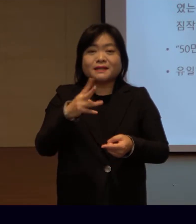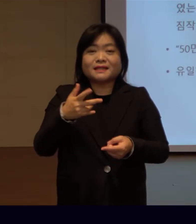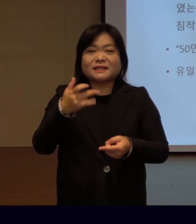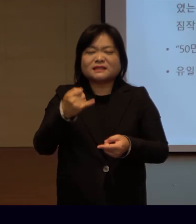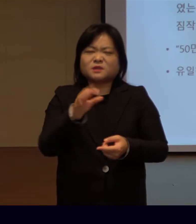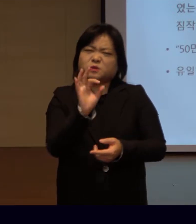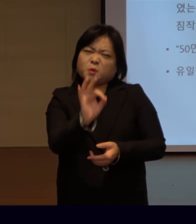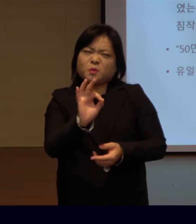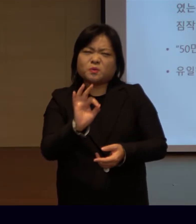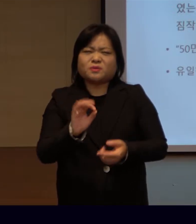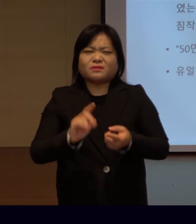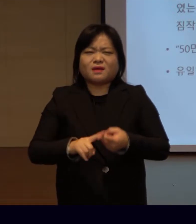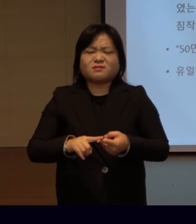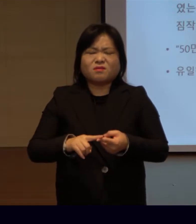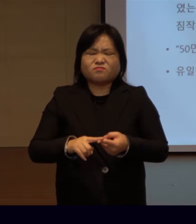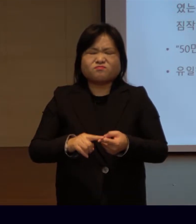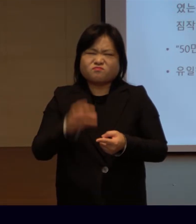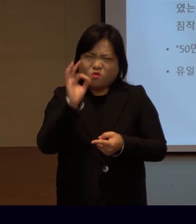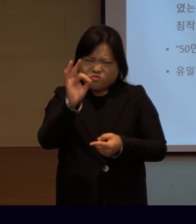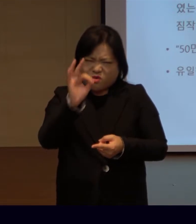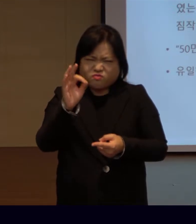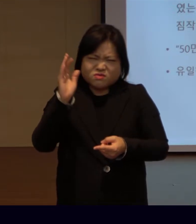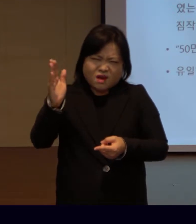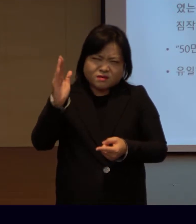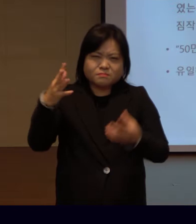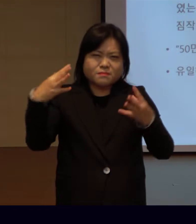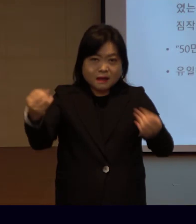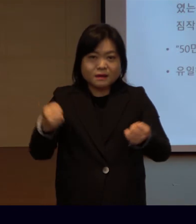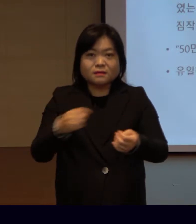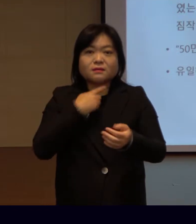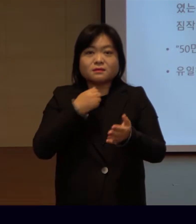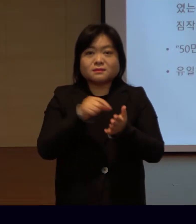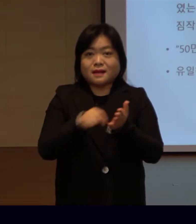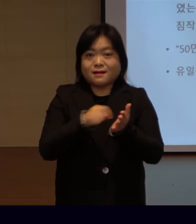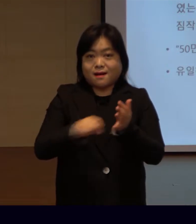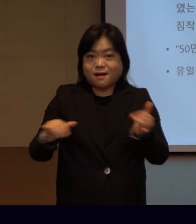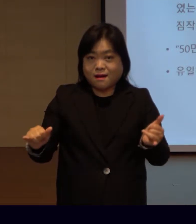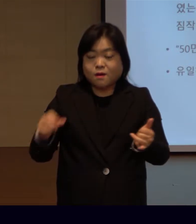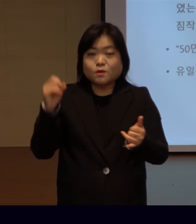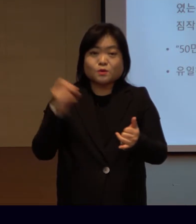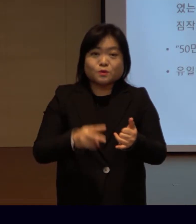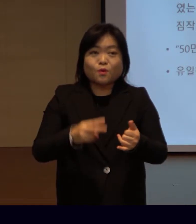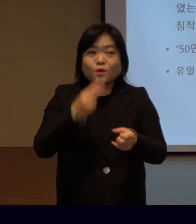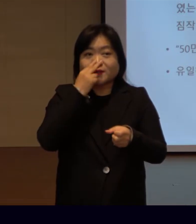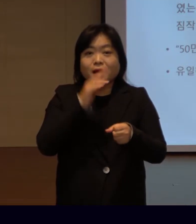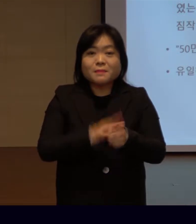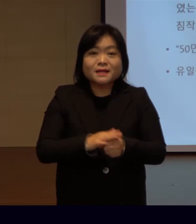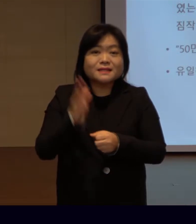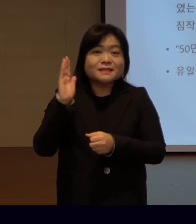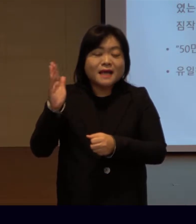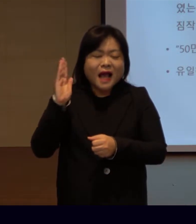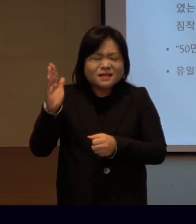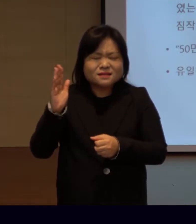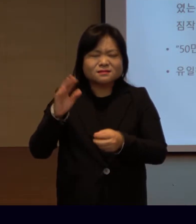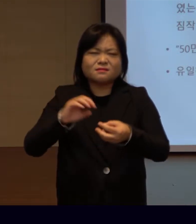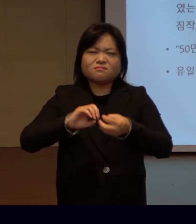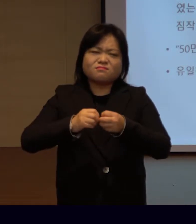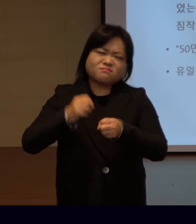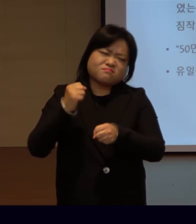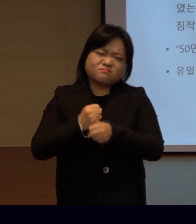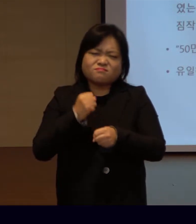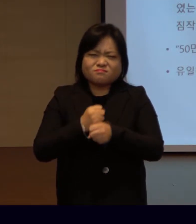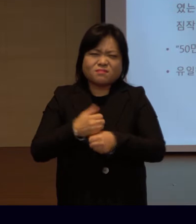이 사람이 돈만 말했으면은 그렇긴 하겠습니다만, 소설 기가 막힌 이야기꾼이고요. 제가